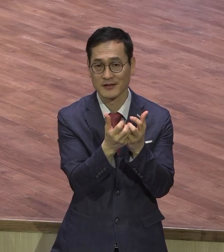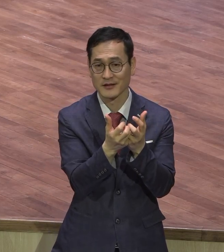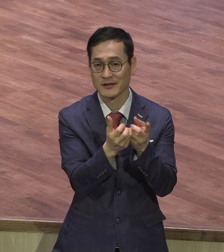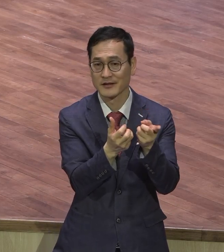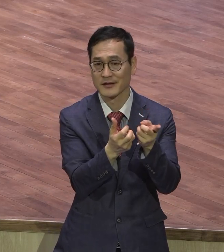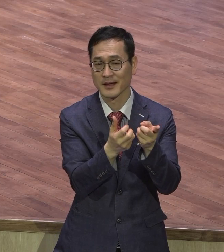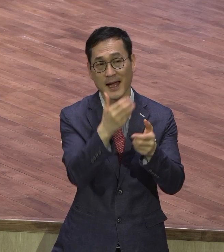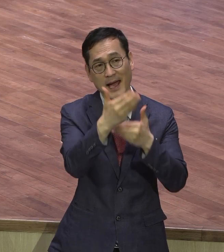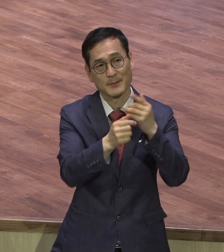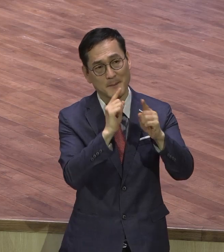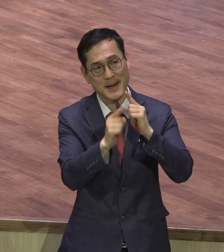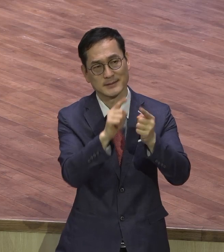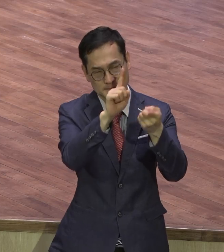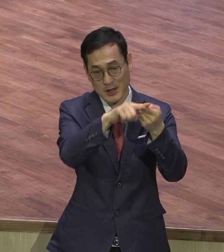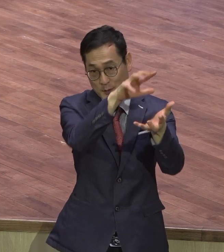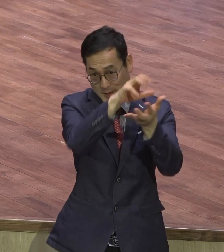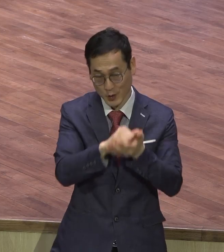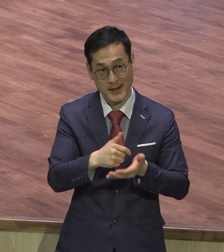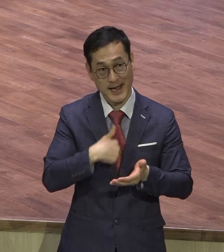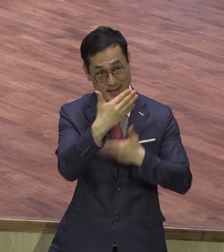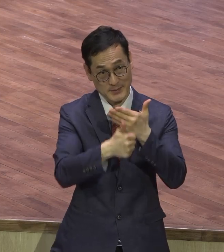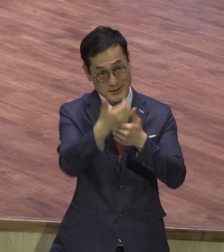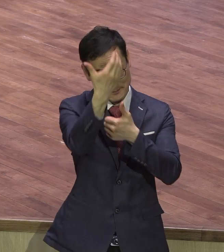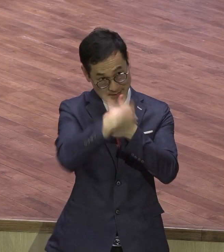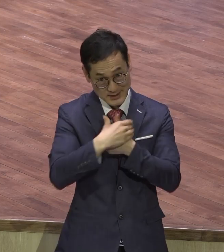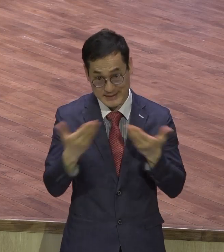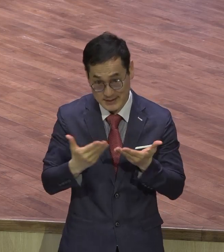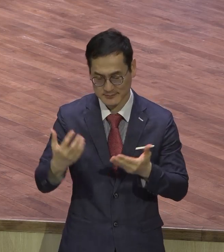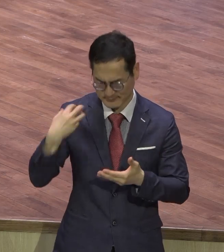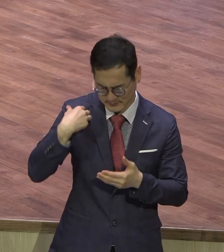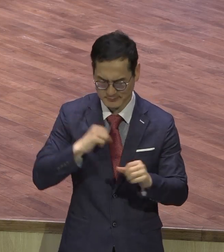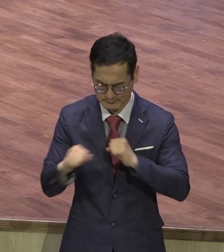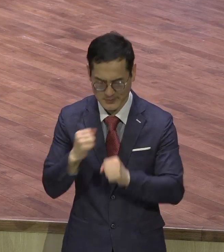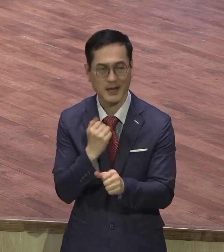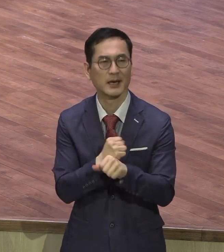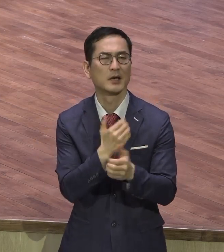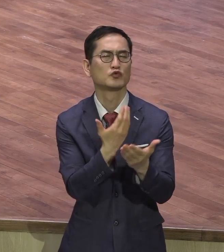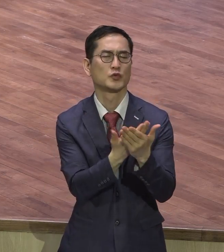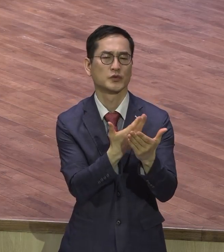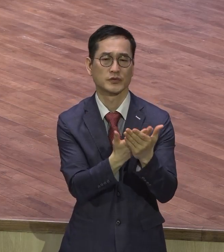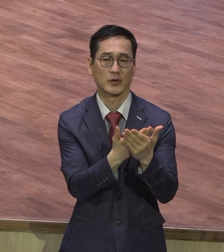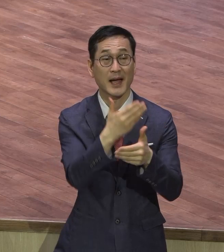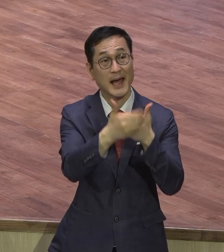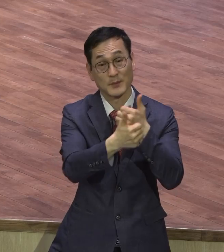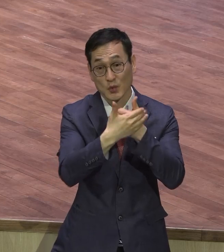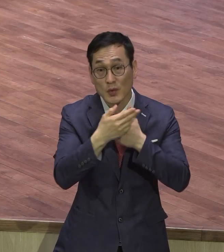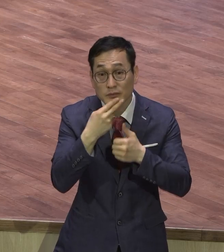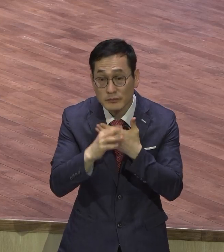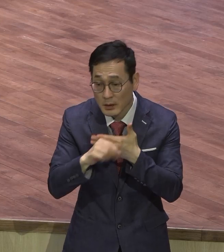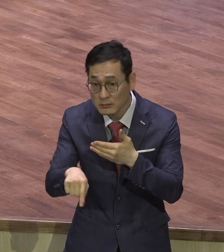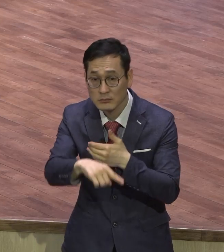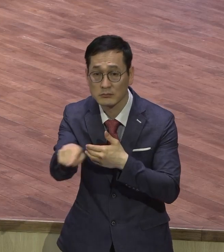하여 주옵소서. 생명 살려 하나님 나라 확장은요 하나님 주신 힘이 아니면 할 수가 없어요.